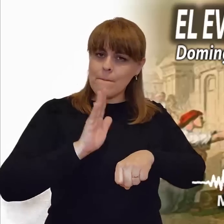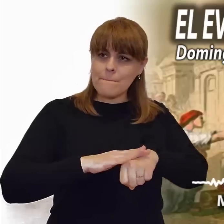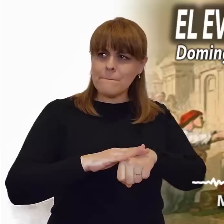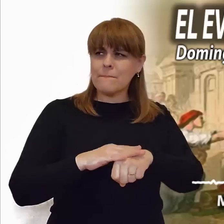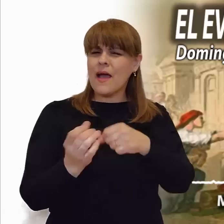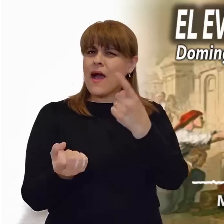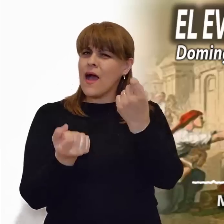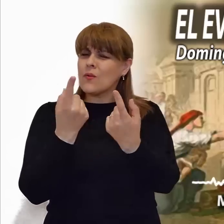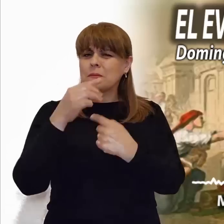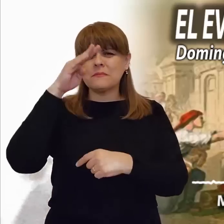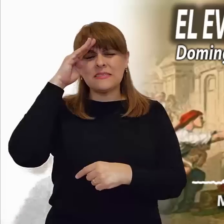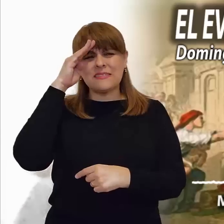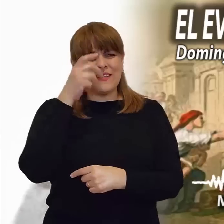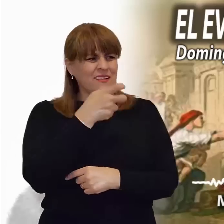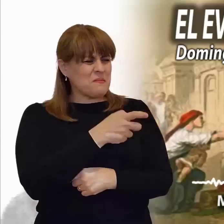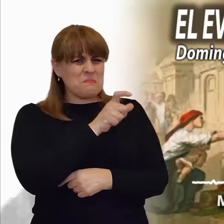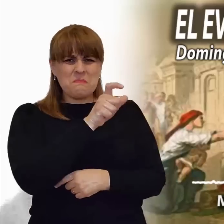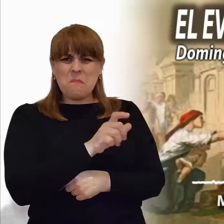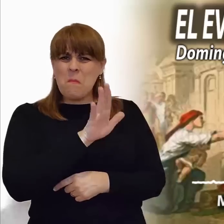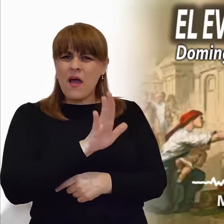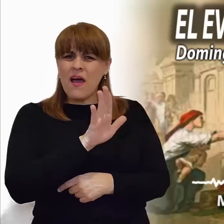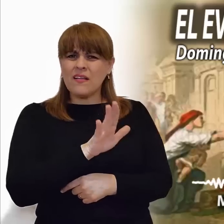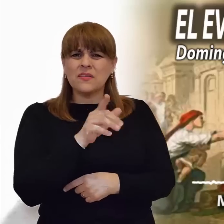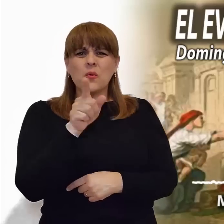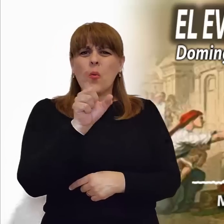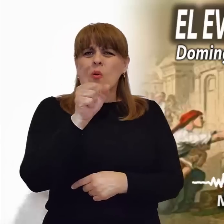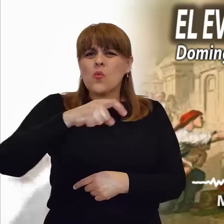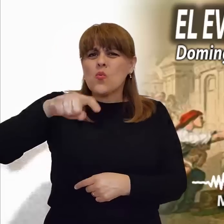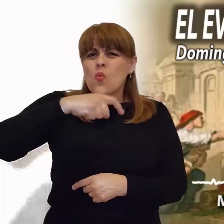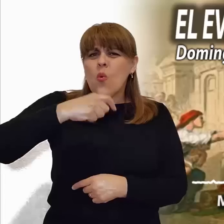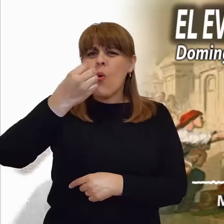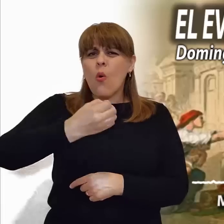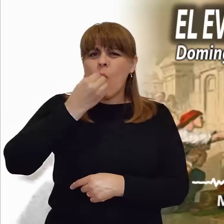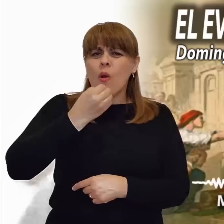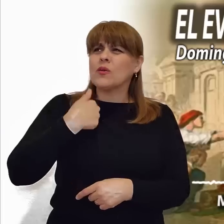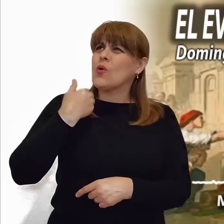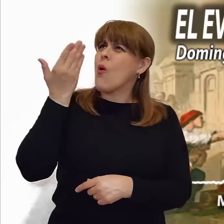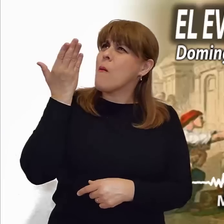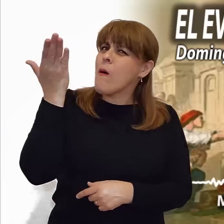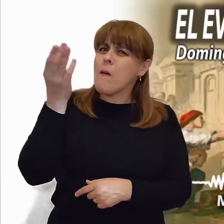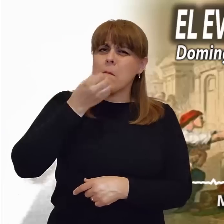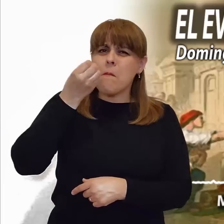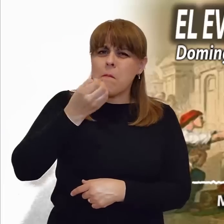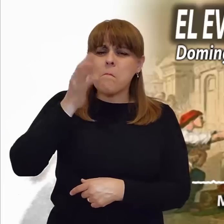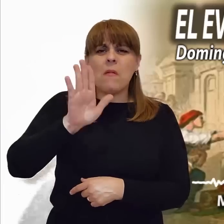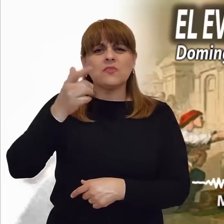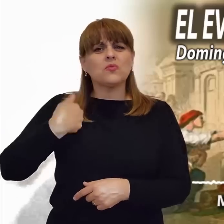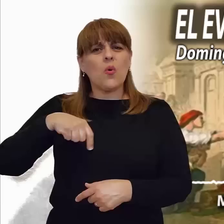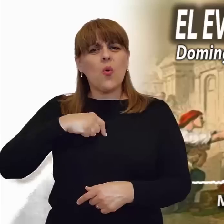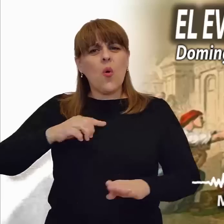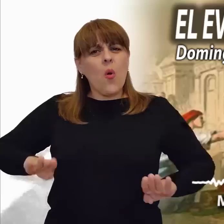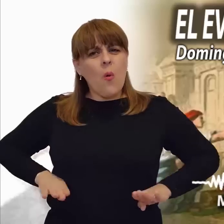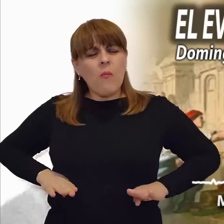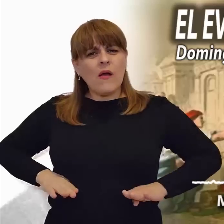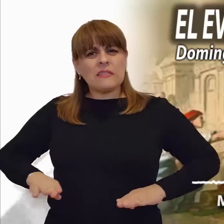podría parecerles que es una terquedad y egoísmo querer que Dios actúe conforme a nuestros